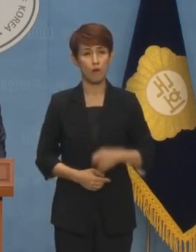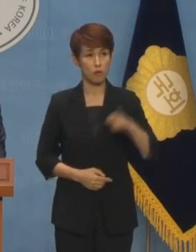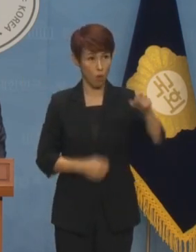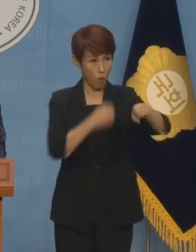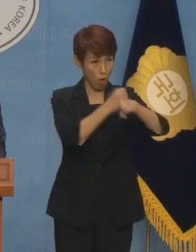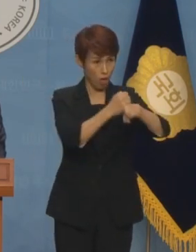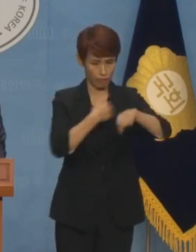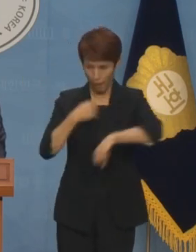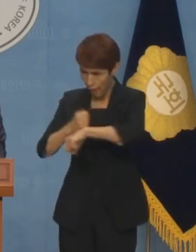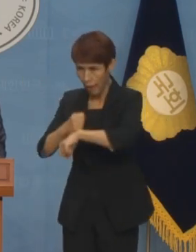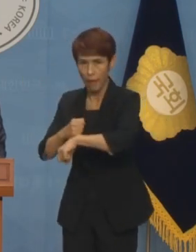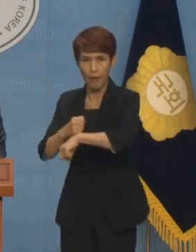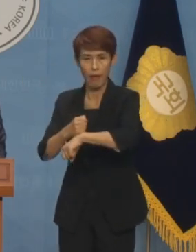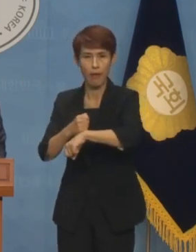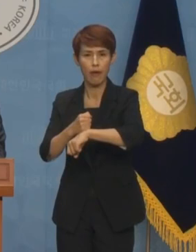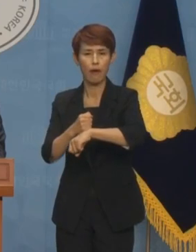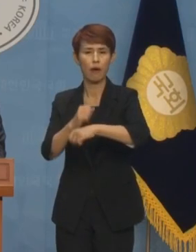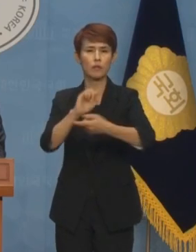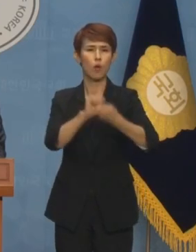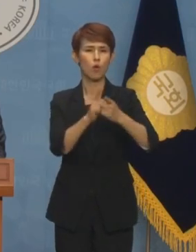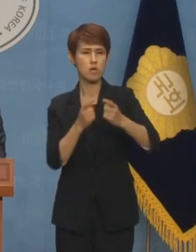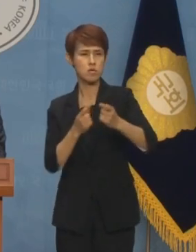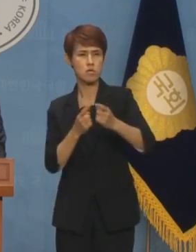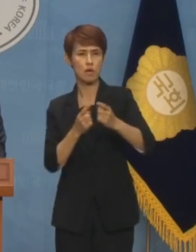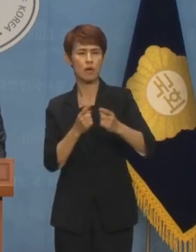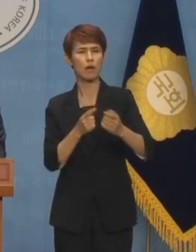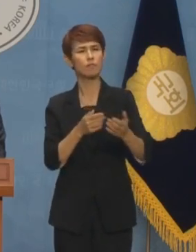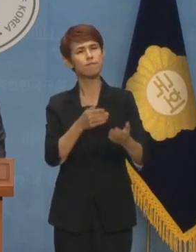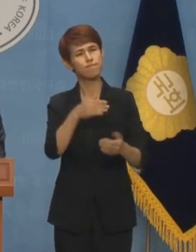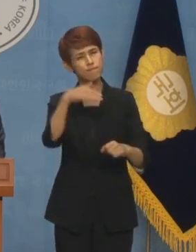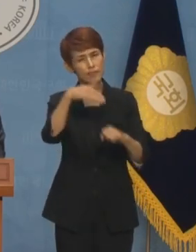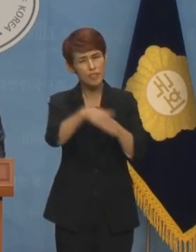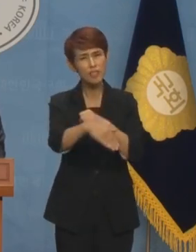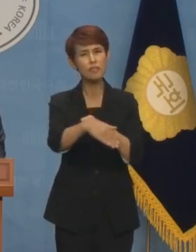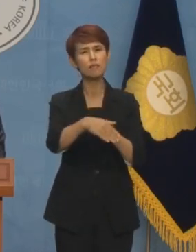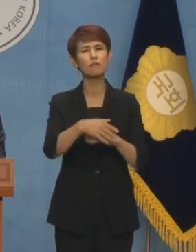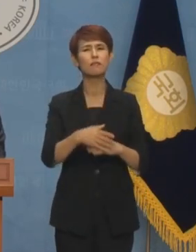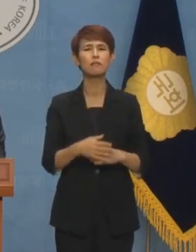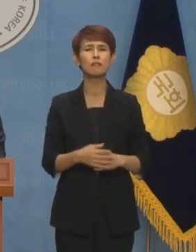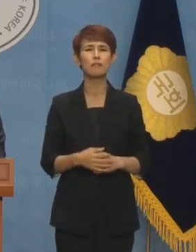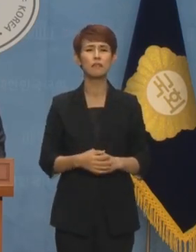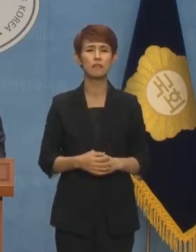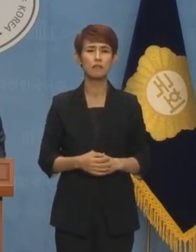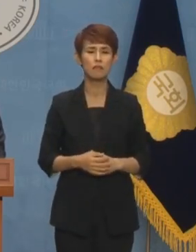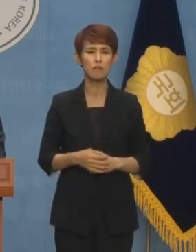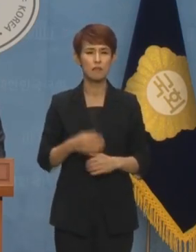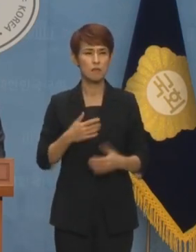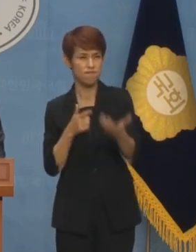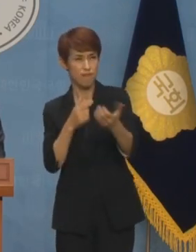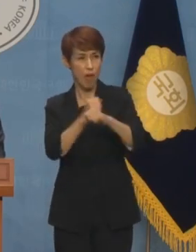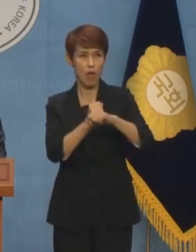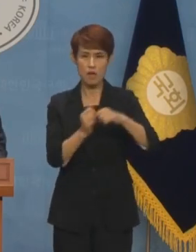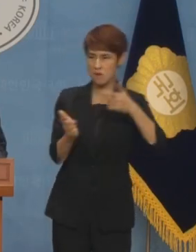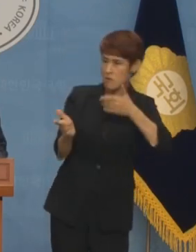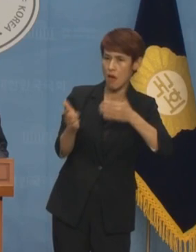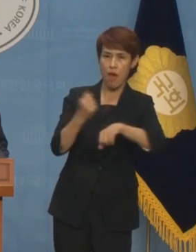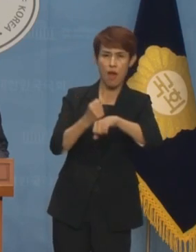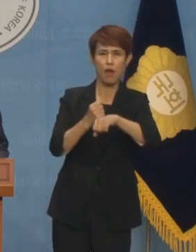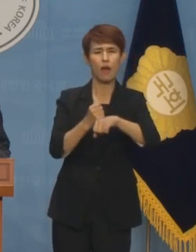한다. 치고받기식 단세포적 1차원적 맞대응이 반복되고